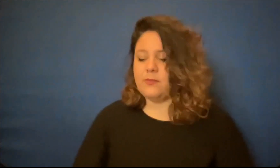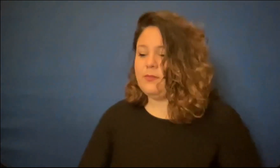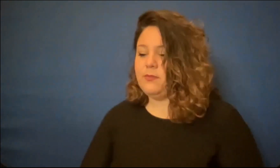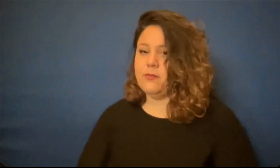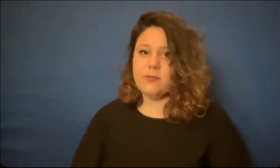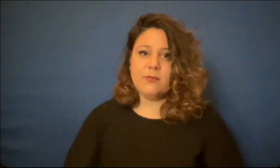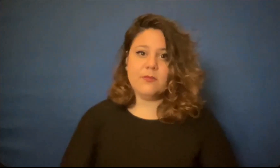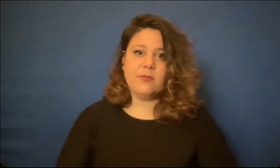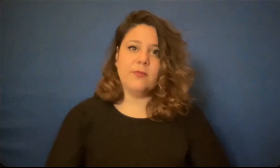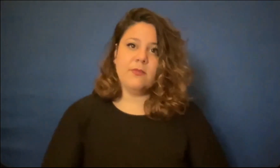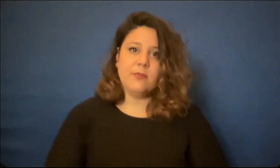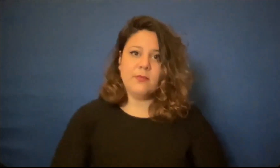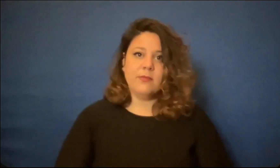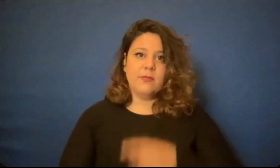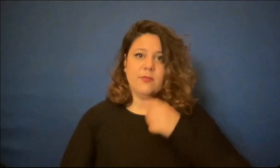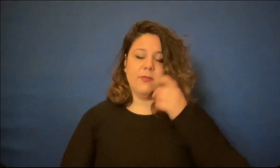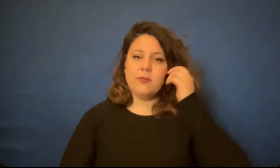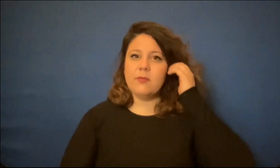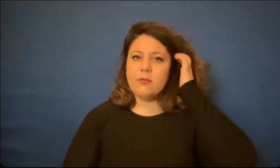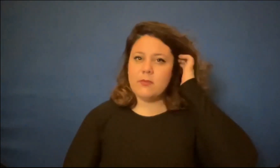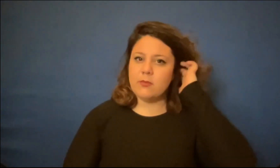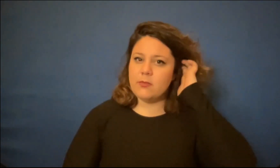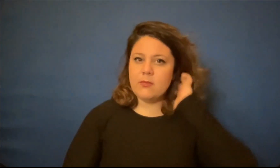¿cómo se llama esto que habéis puesto? De